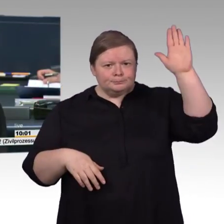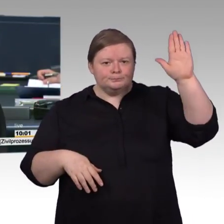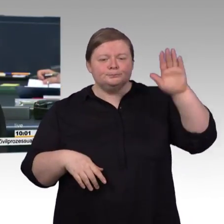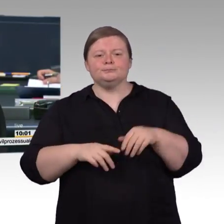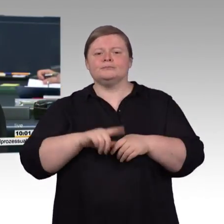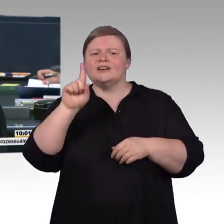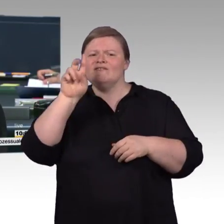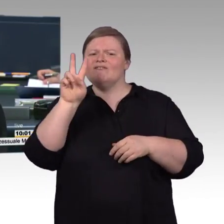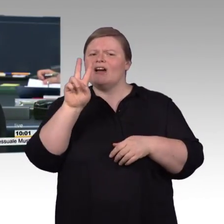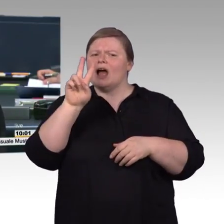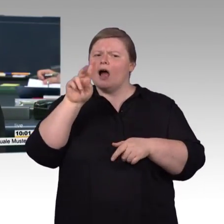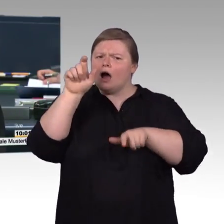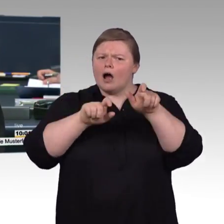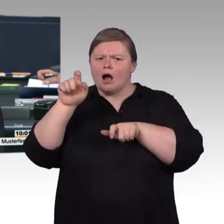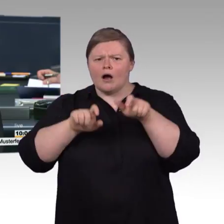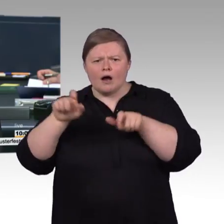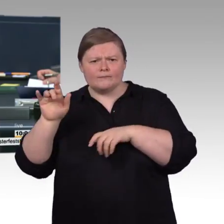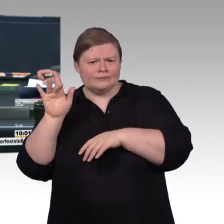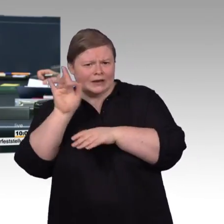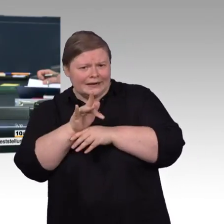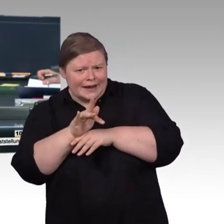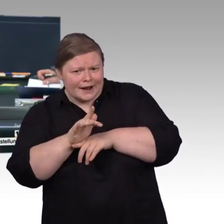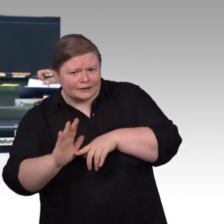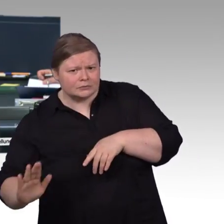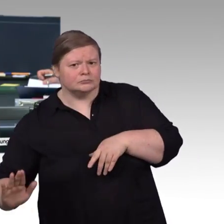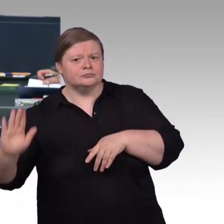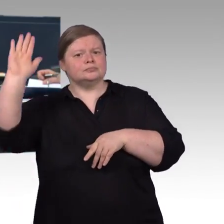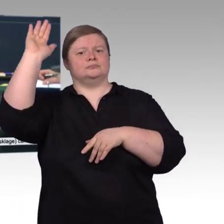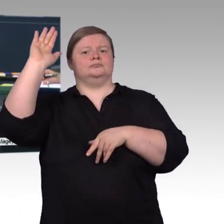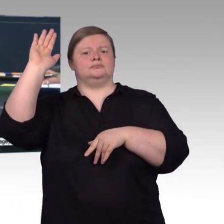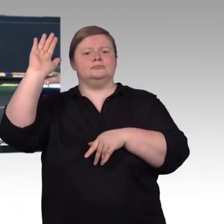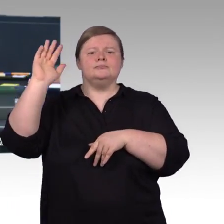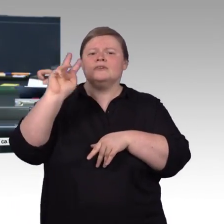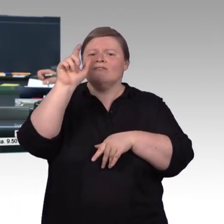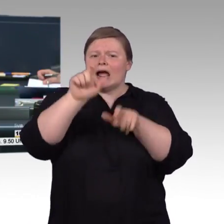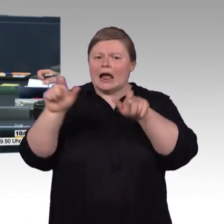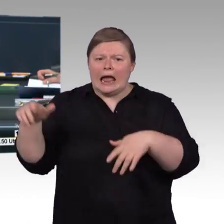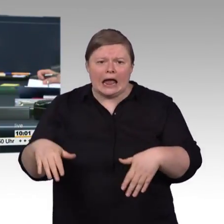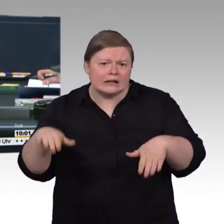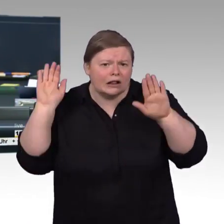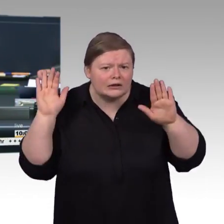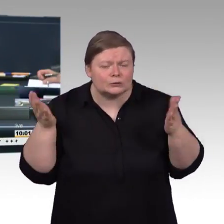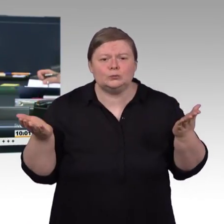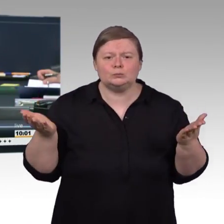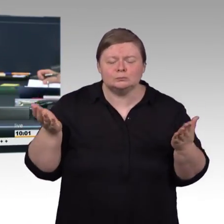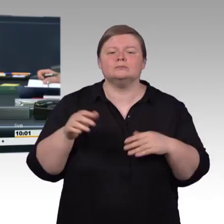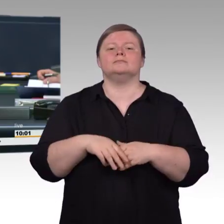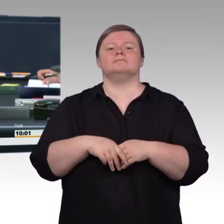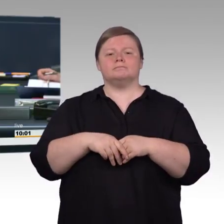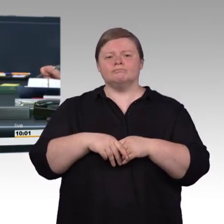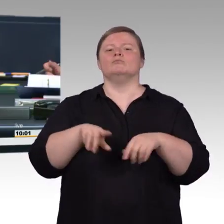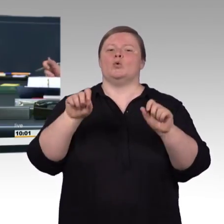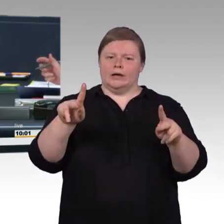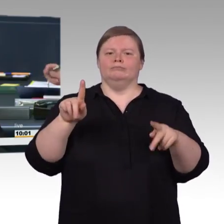gegen die Stimmen von FDP und AfD bei Enthaltung der Fraktionen Die Linke und Bündnis 90 Grünen mit den Stimmen von SPD